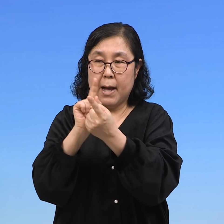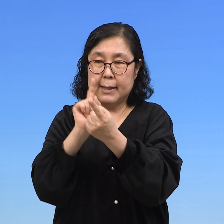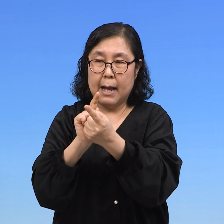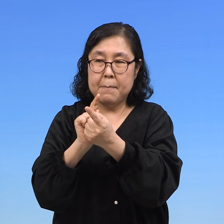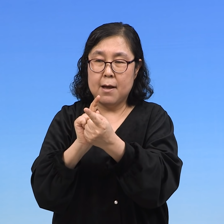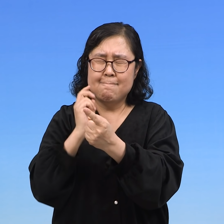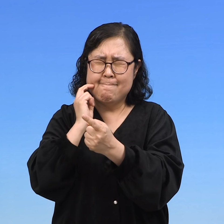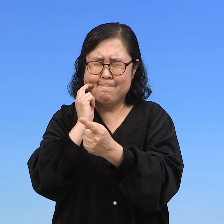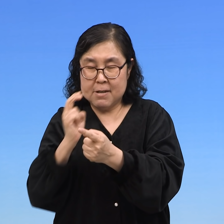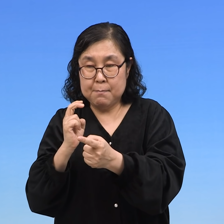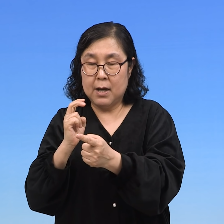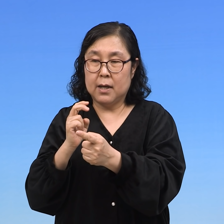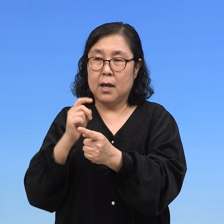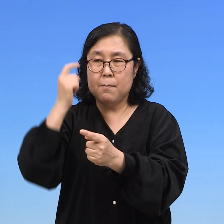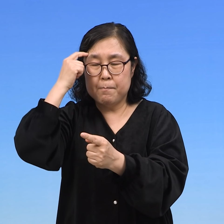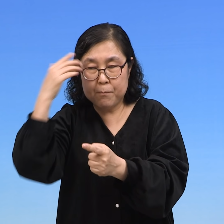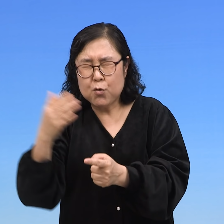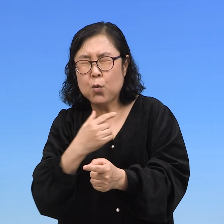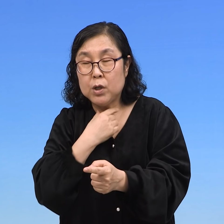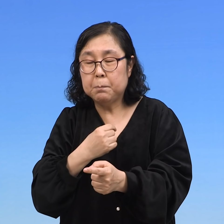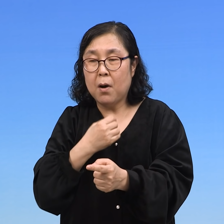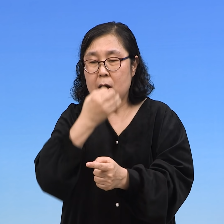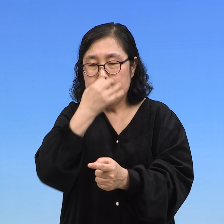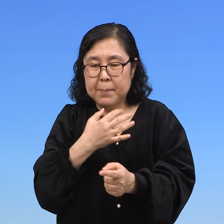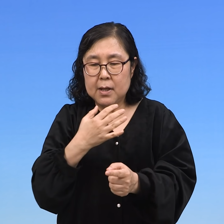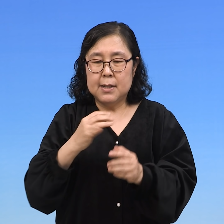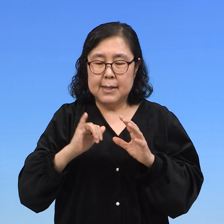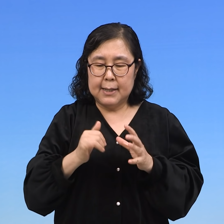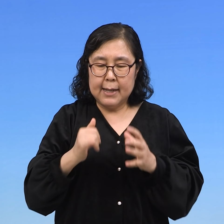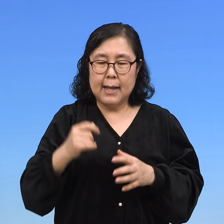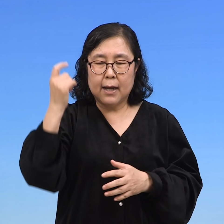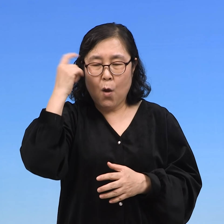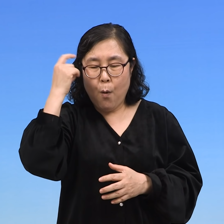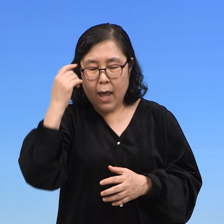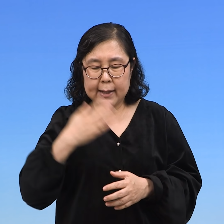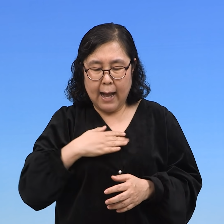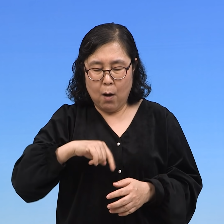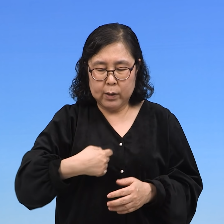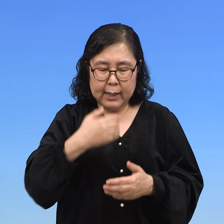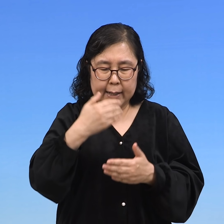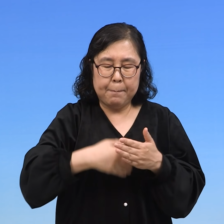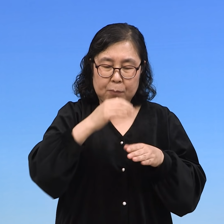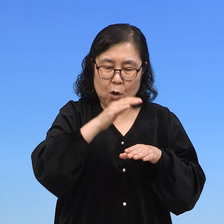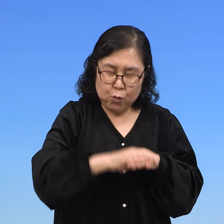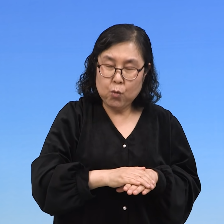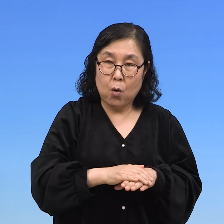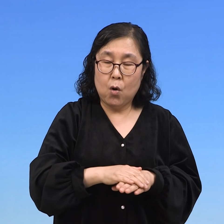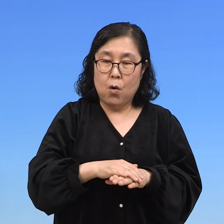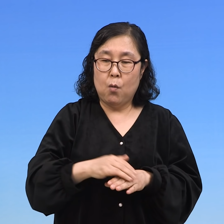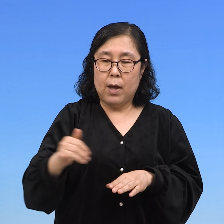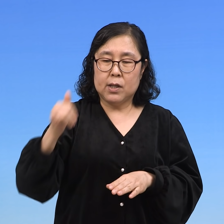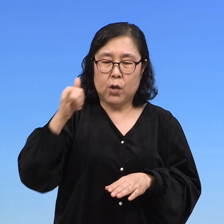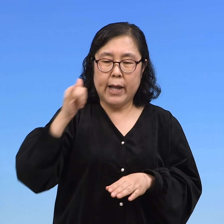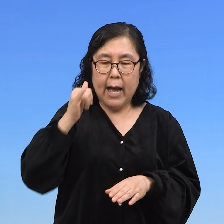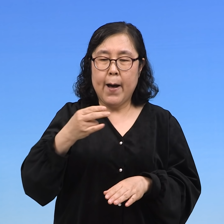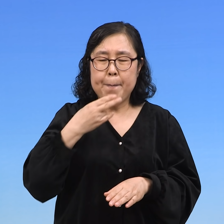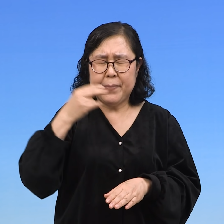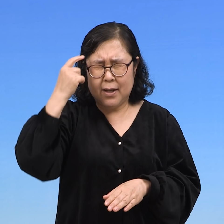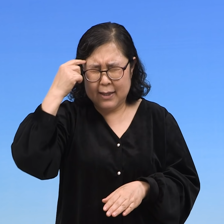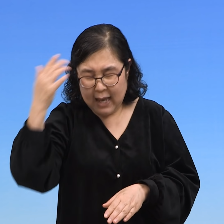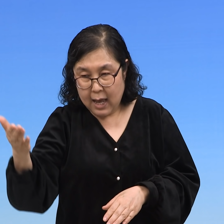모질게 따지고 싶어 힘든 세상에 나 홀로 남겨두고 왜 연락 한 번 없었냐고 여기까지는 너무너무 당연한